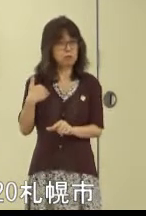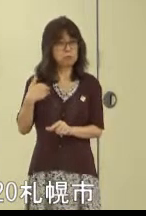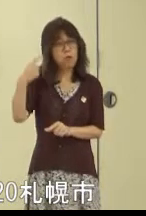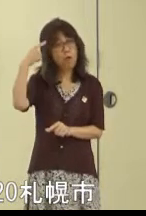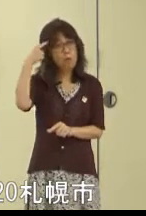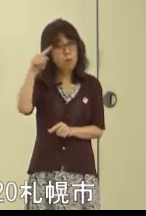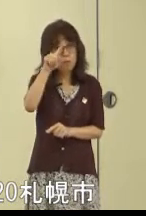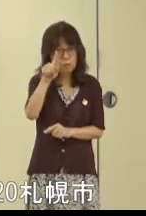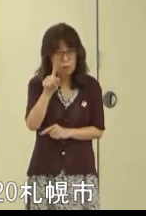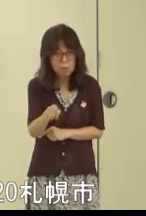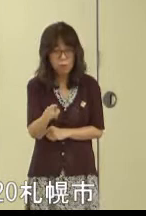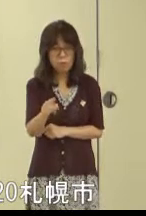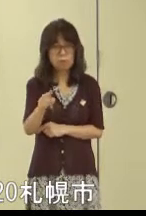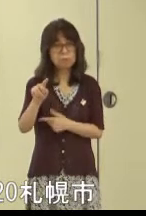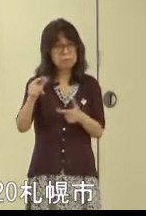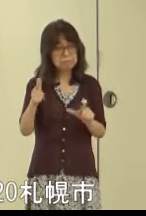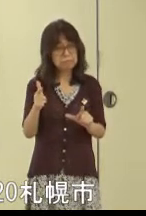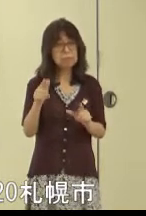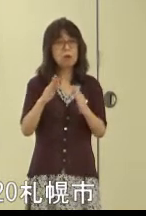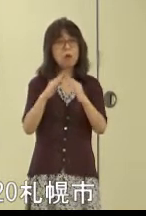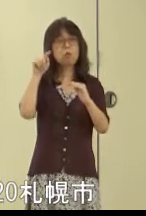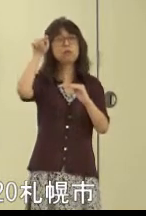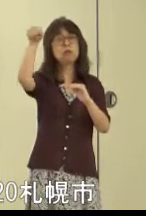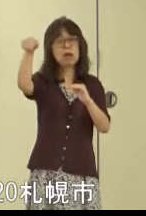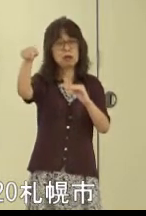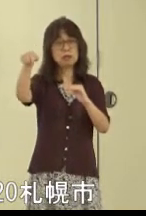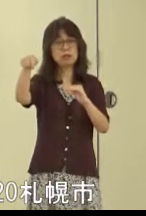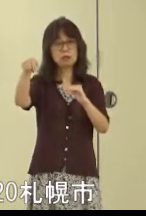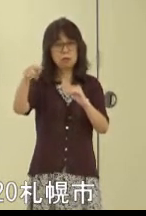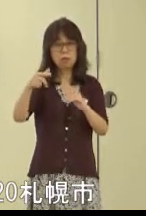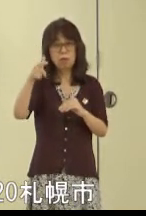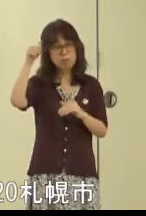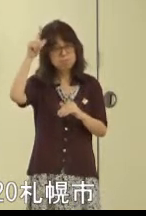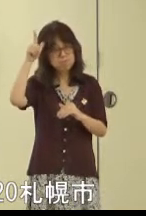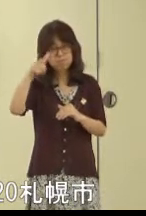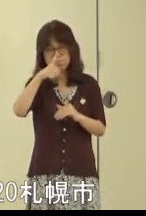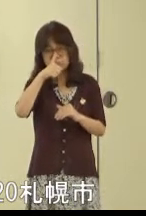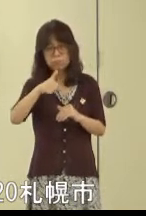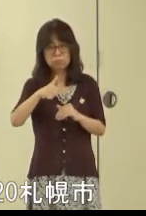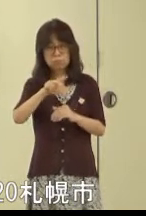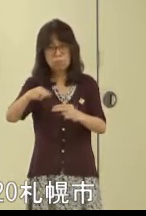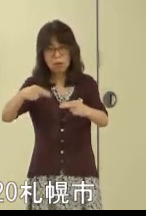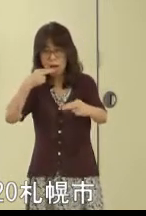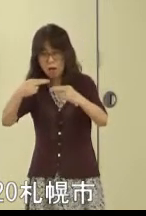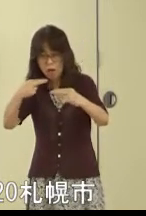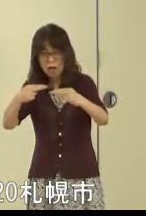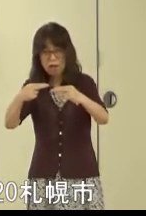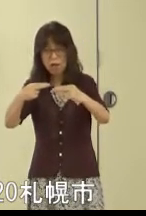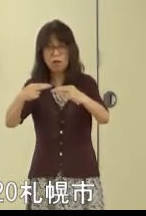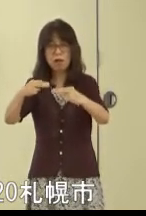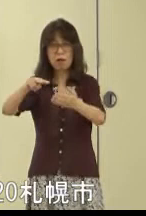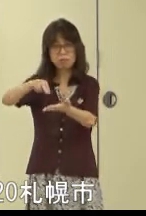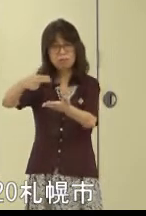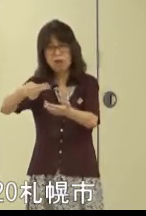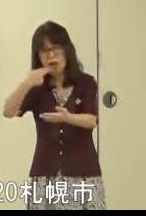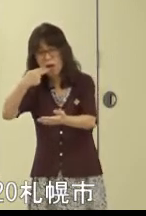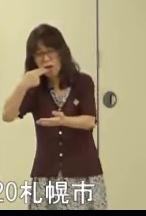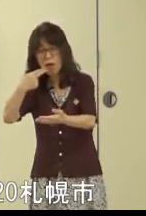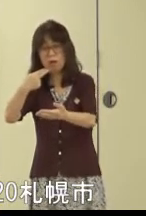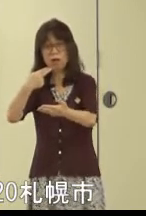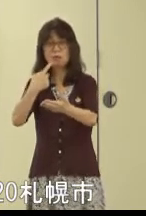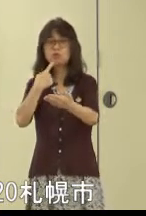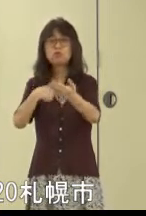屋外でのバーベキューとかですねそういった場でも感染が広がったと思われるフェイスも